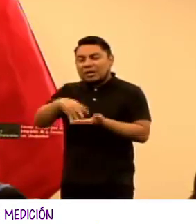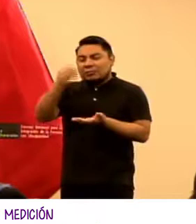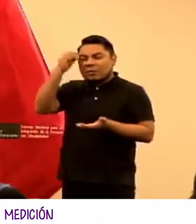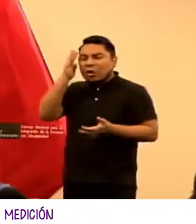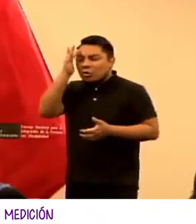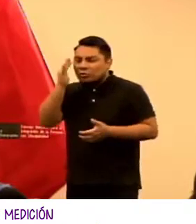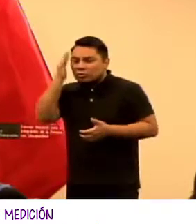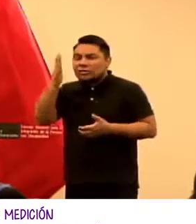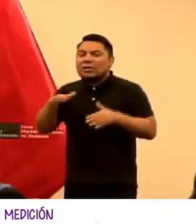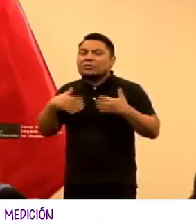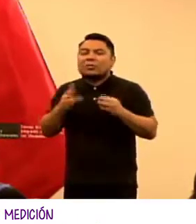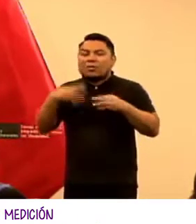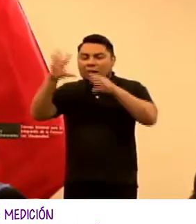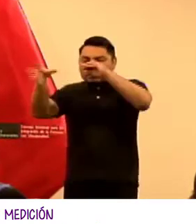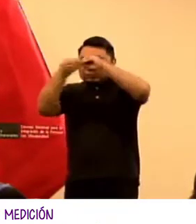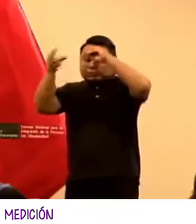almacenar información.